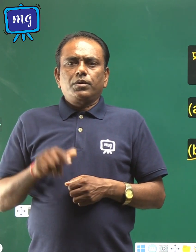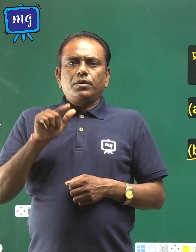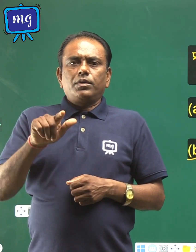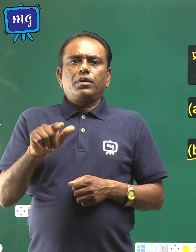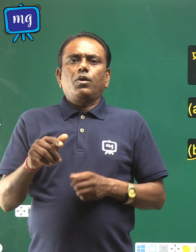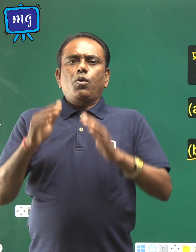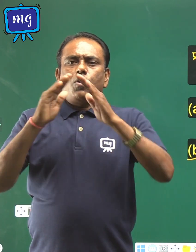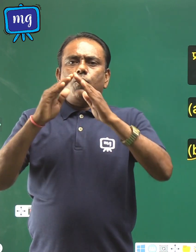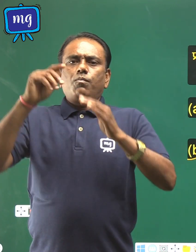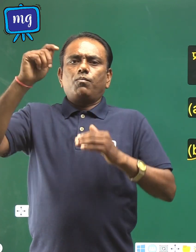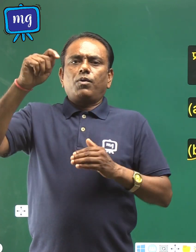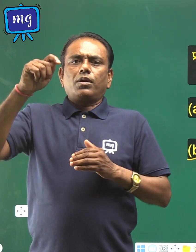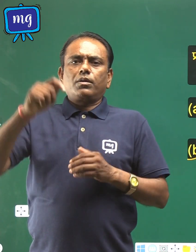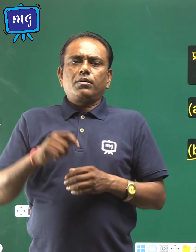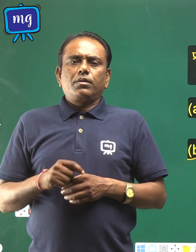यह गृह कार्य